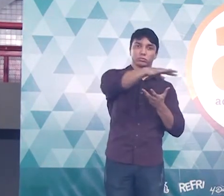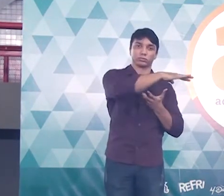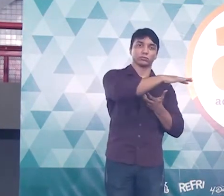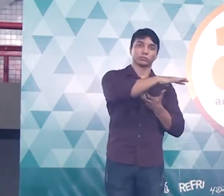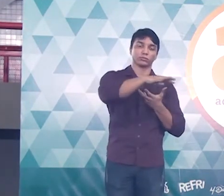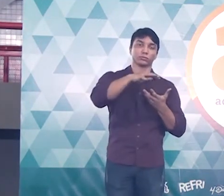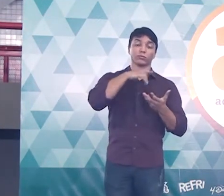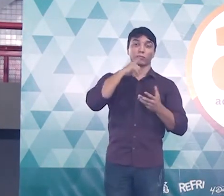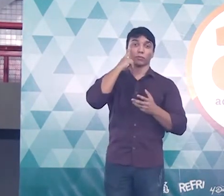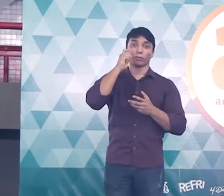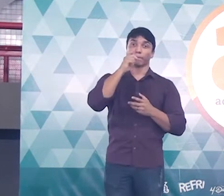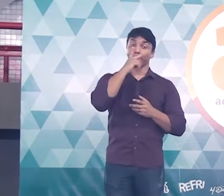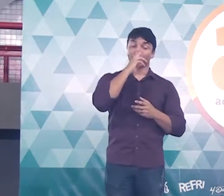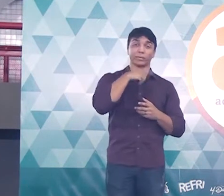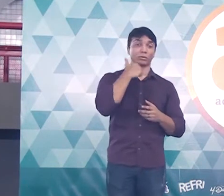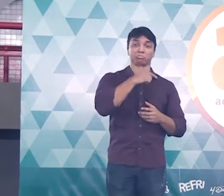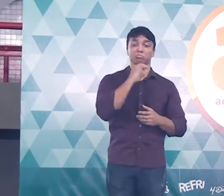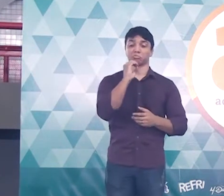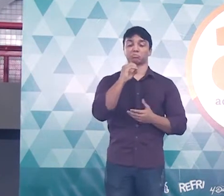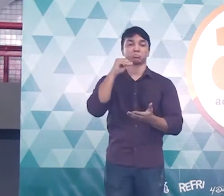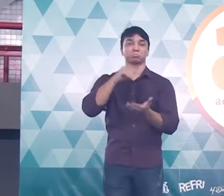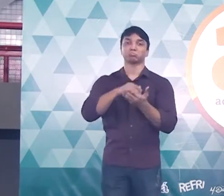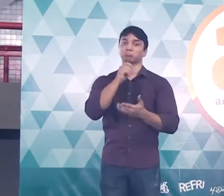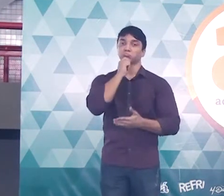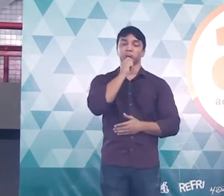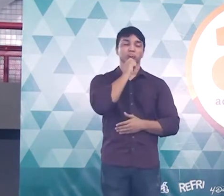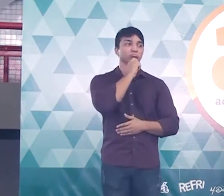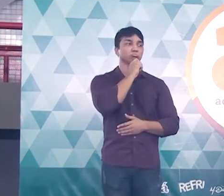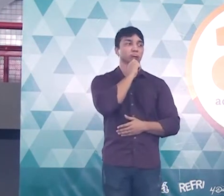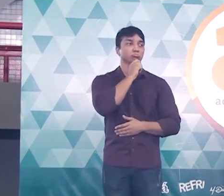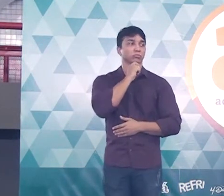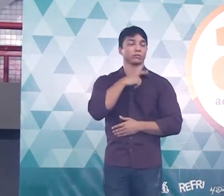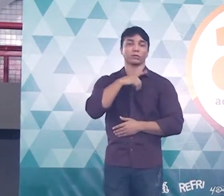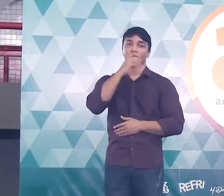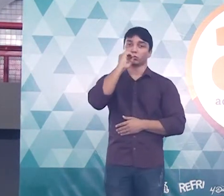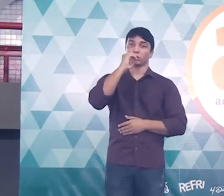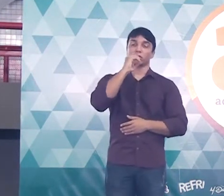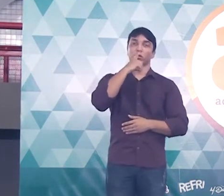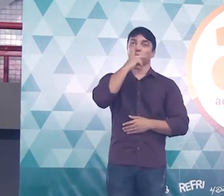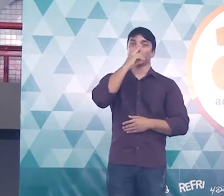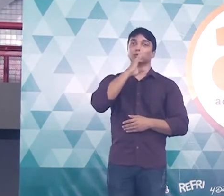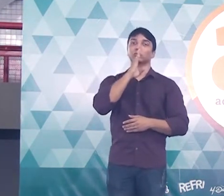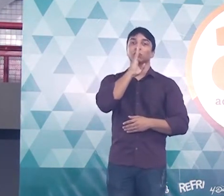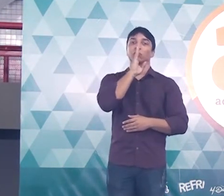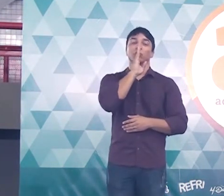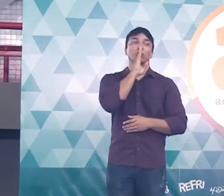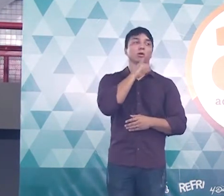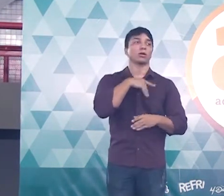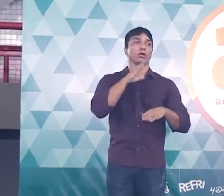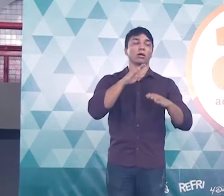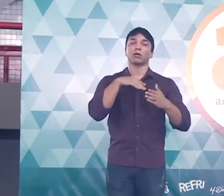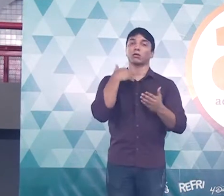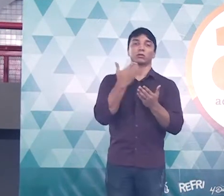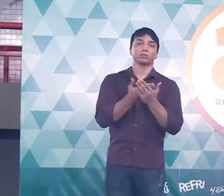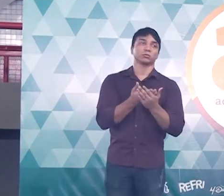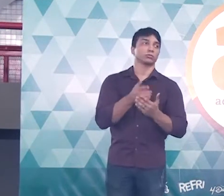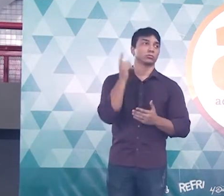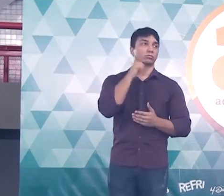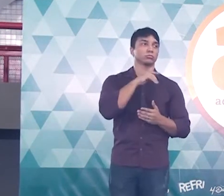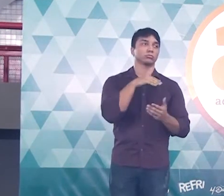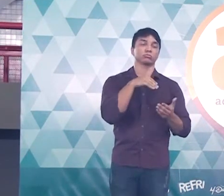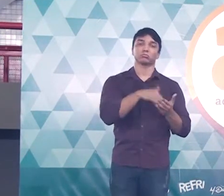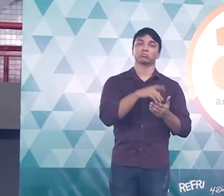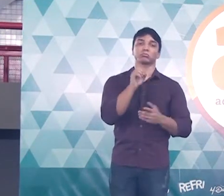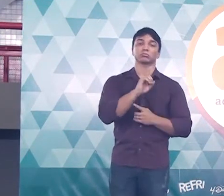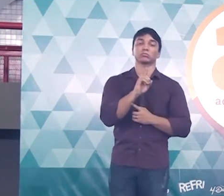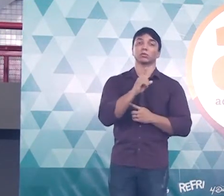Kelvin, mas o 0 Kelvin não se conseguiu, certo? O 0 Kelvin é um estado ainda que ainda não se chegou a ele, tá?